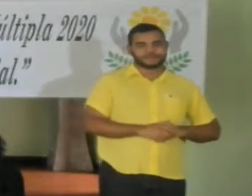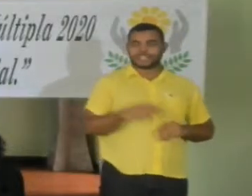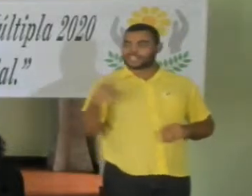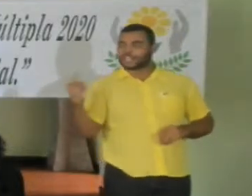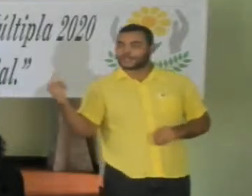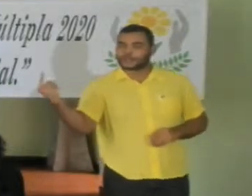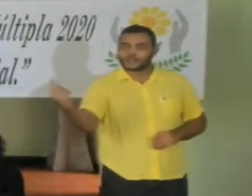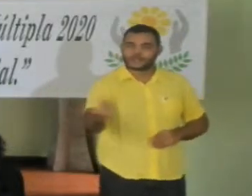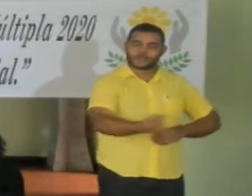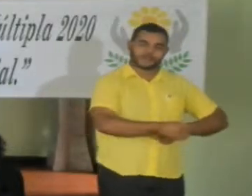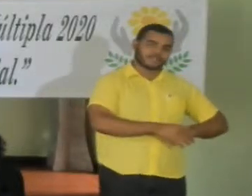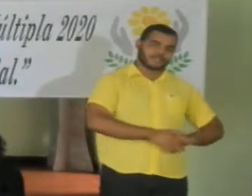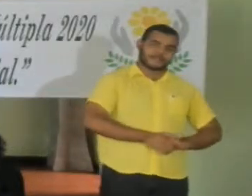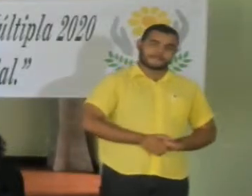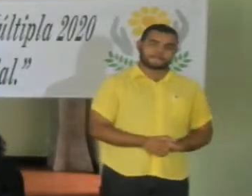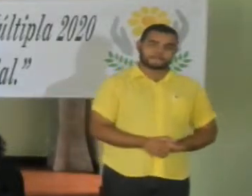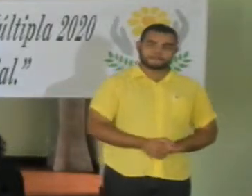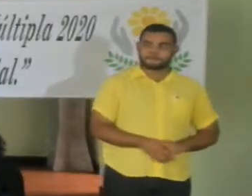nós.